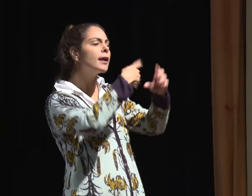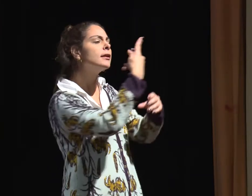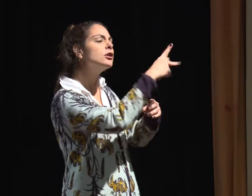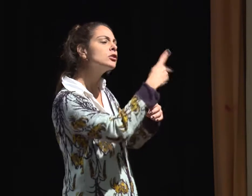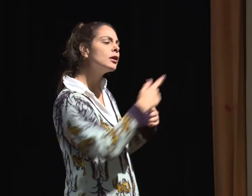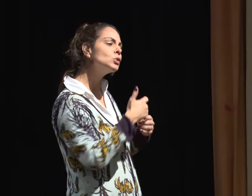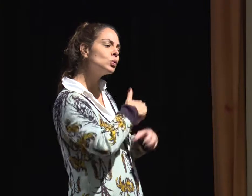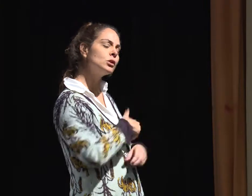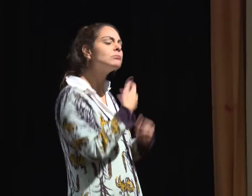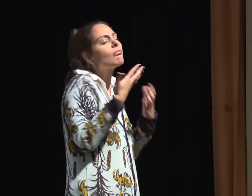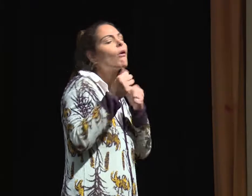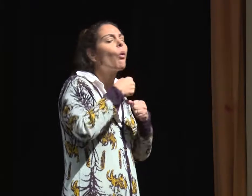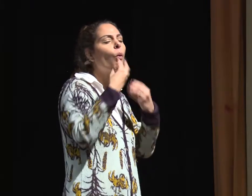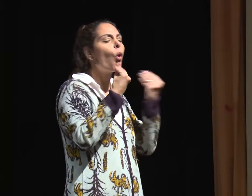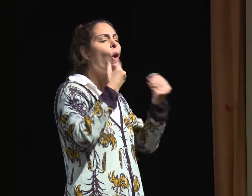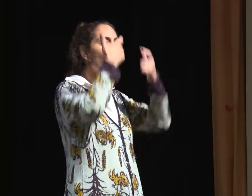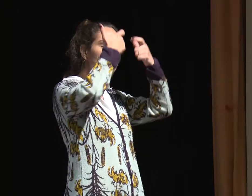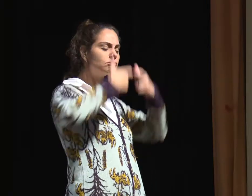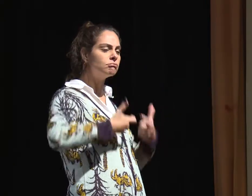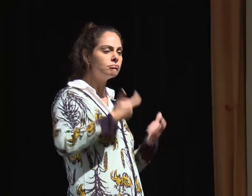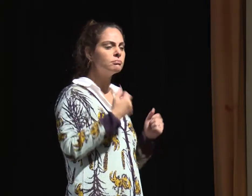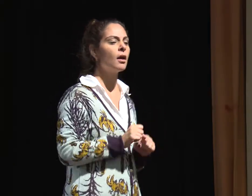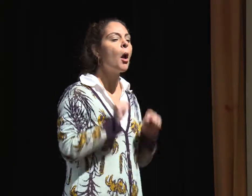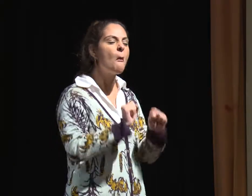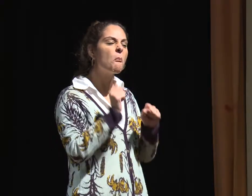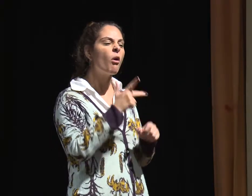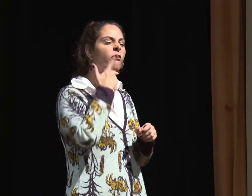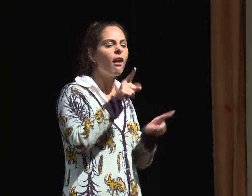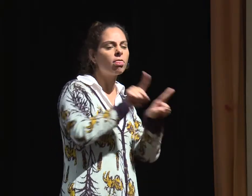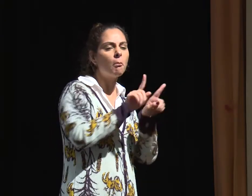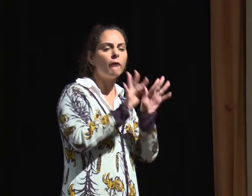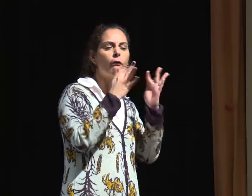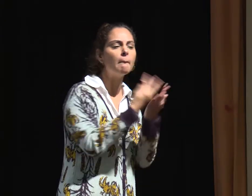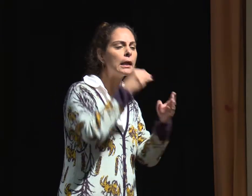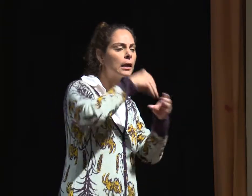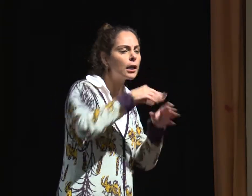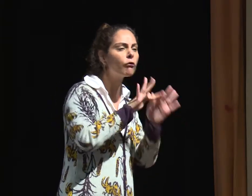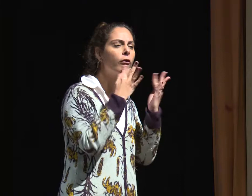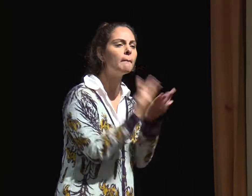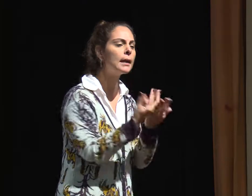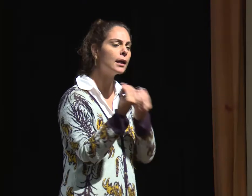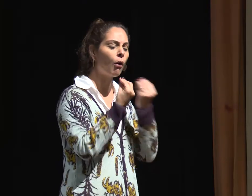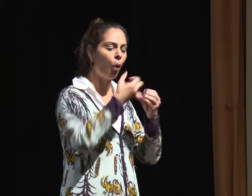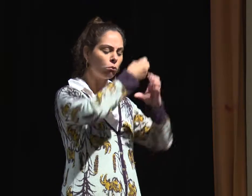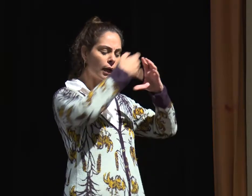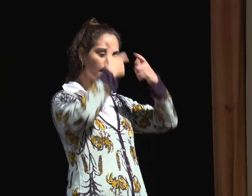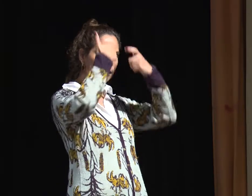e pedi para que eles refletissem, notassem suas características. E também falar a respeito da família e qual